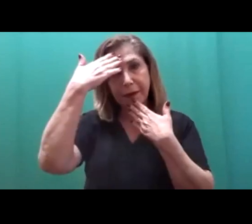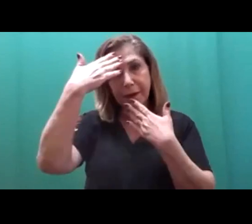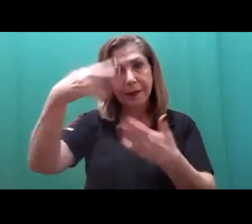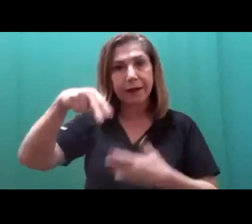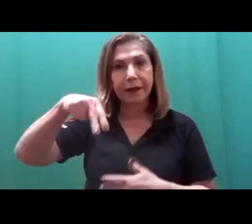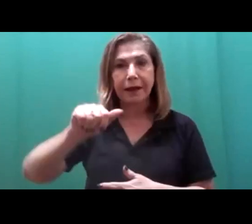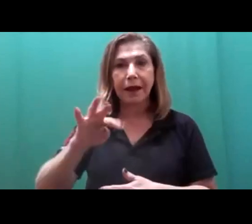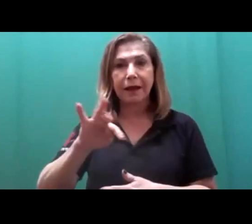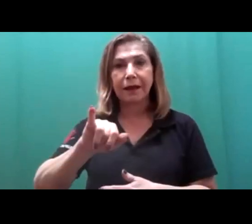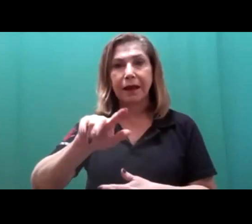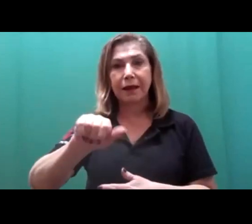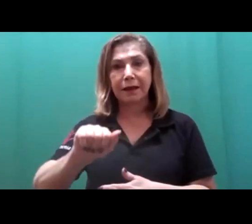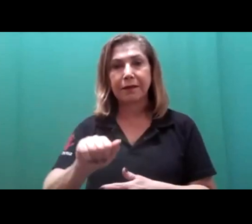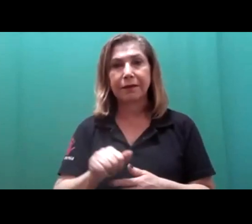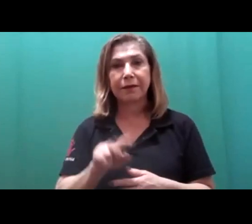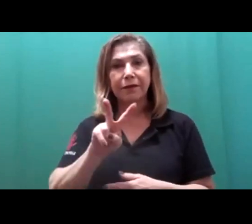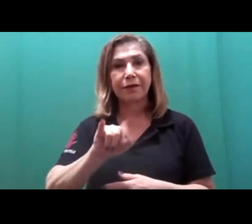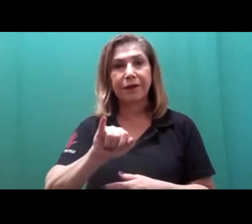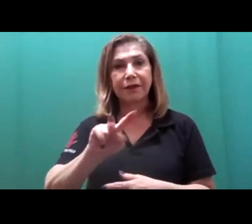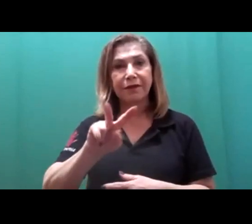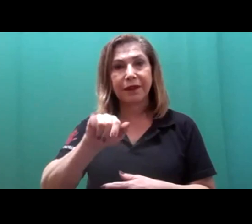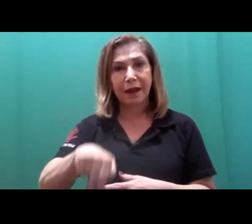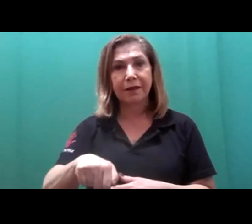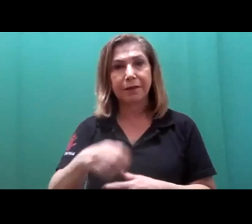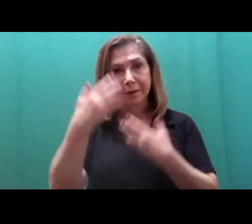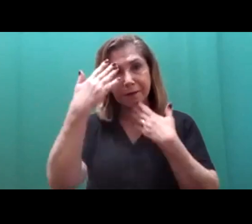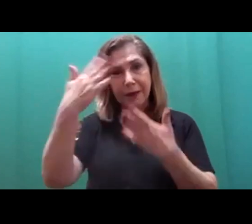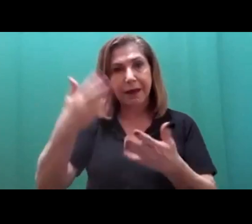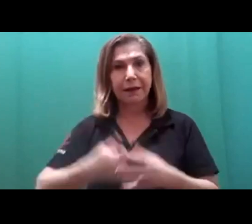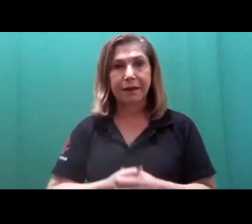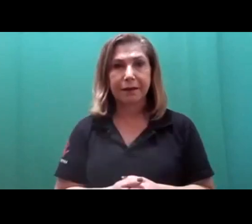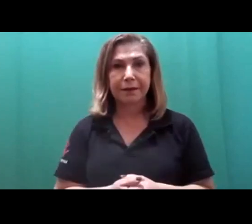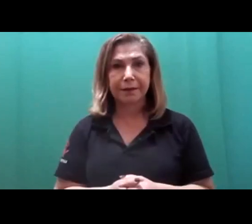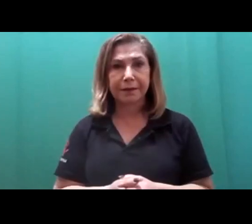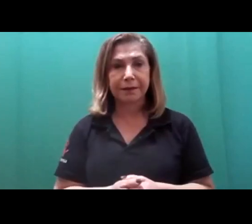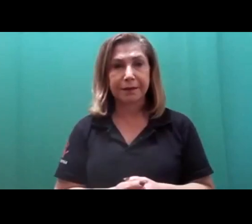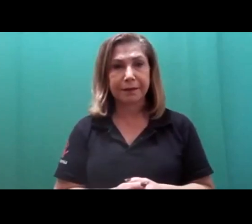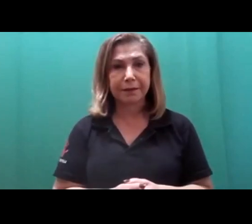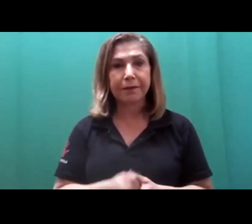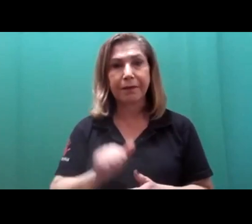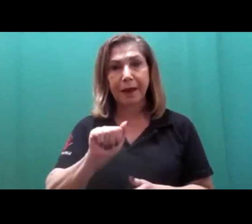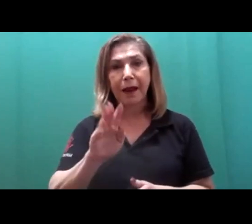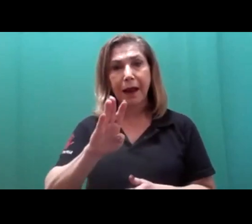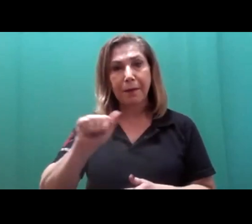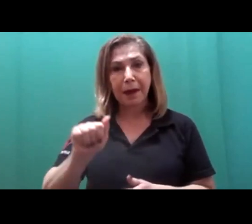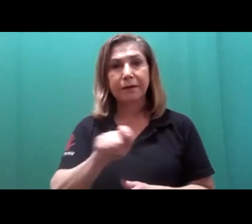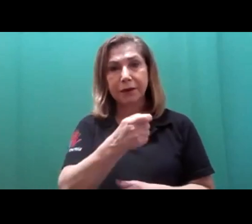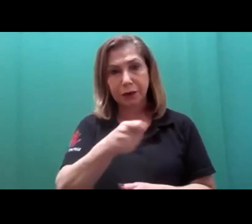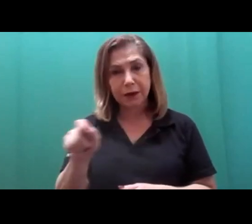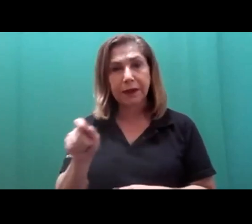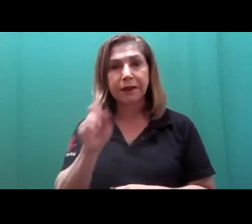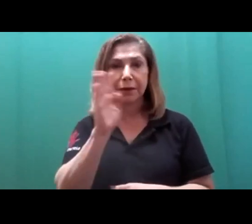Seja bem-vinda, Vivian, da ABA, da Associação Brasileira